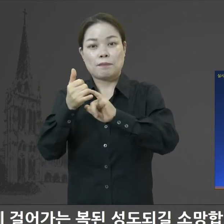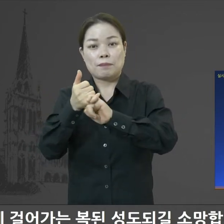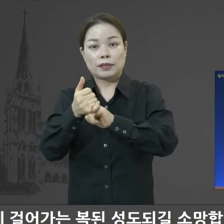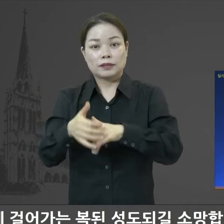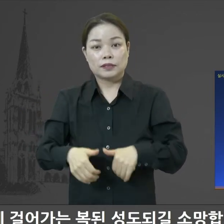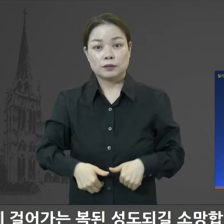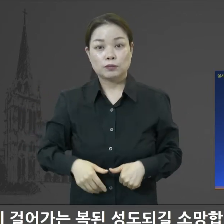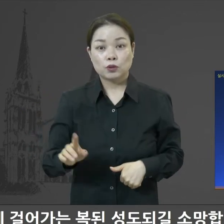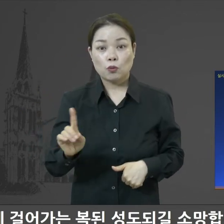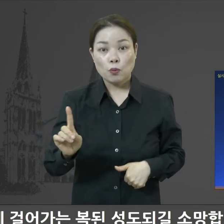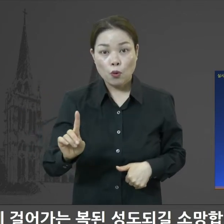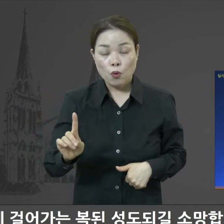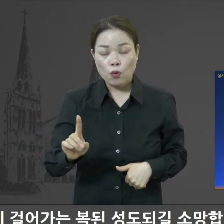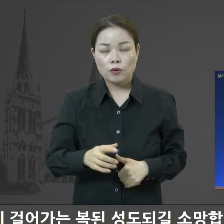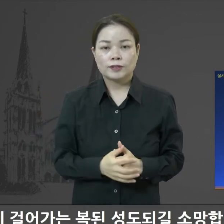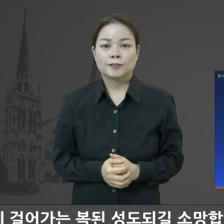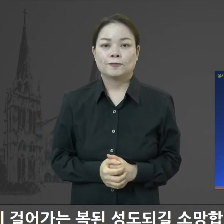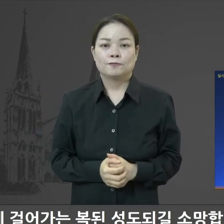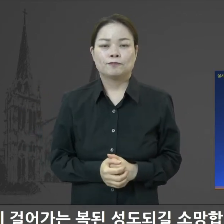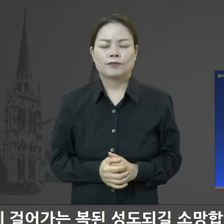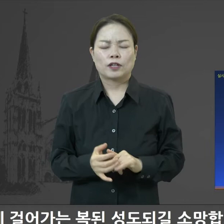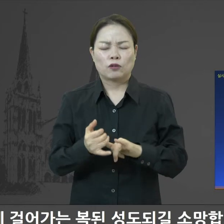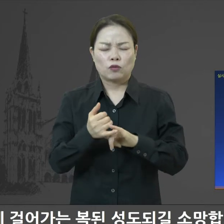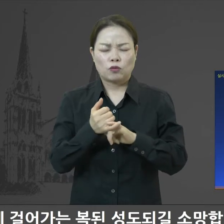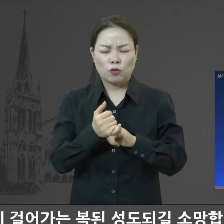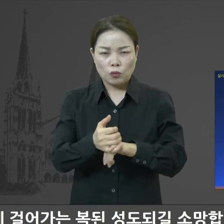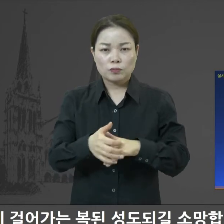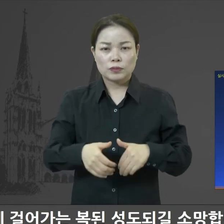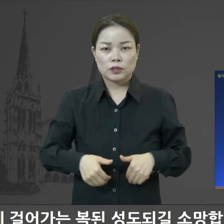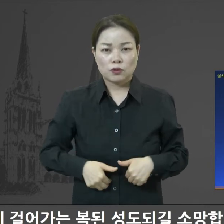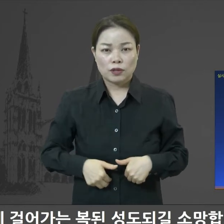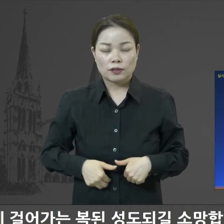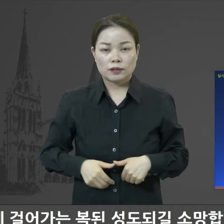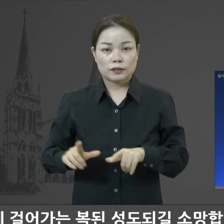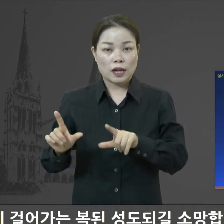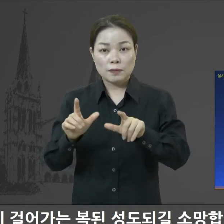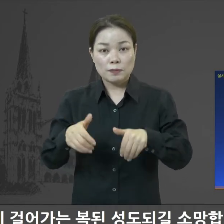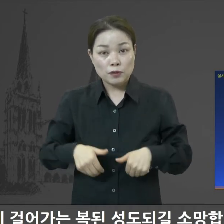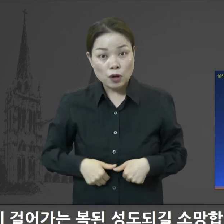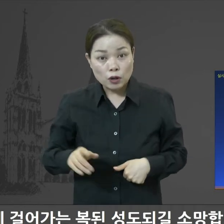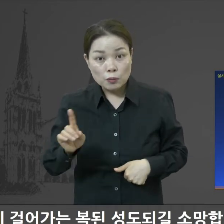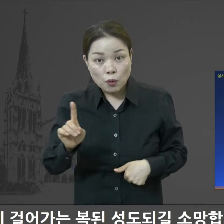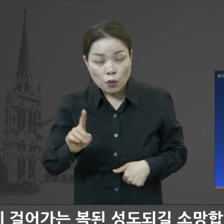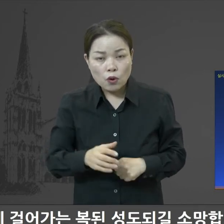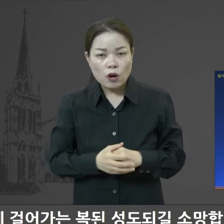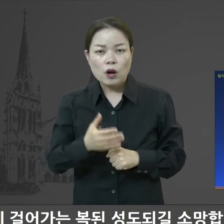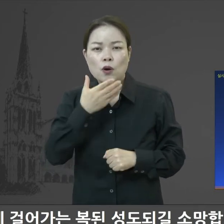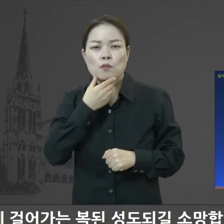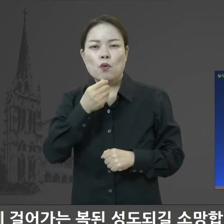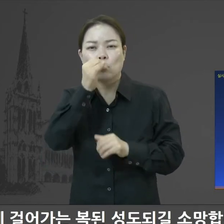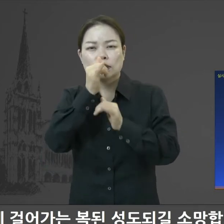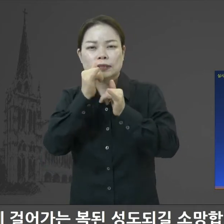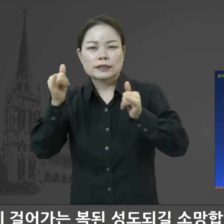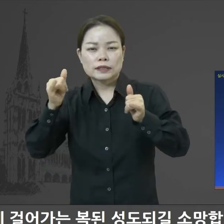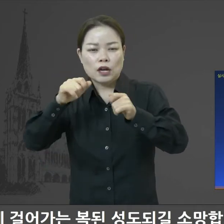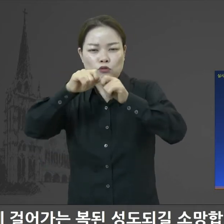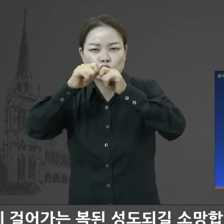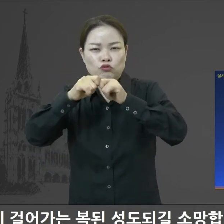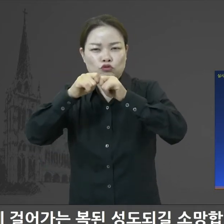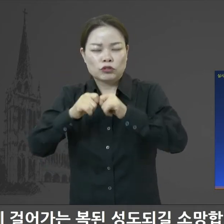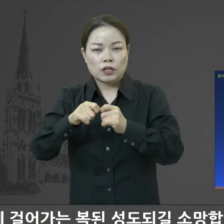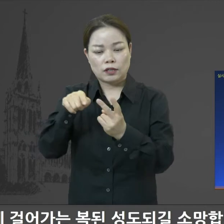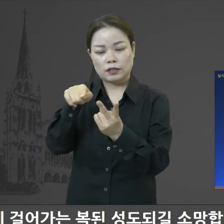것이 무엇인가 하는 것입니다. 반드시 해야 할 것이 무엇인가? 여러분, 오늘 복 있는 사람의 구체적인 특징 두